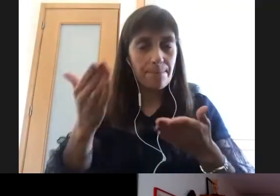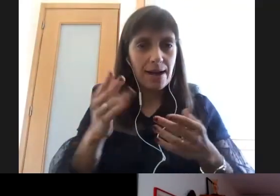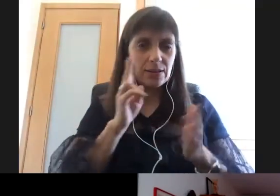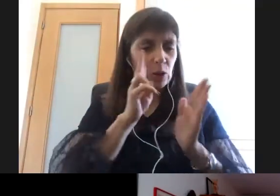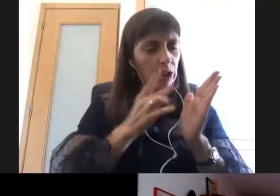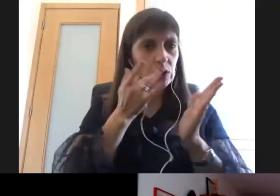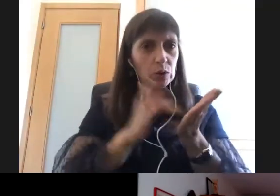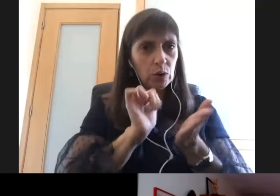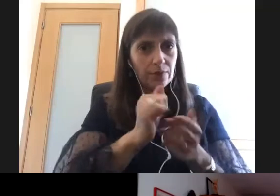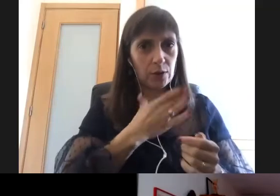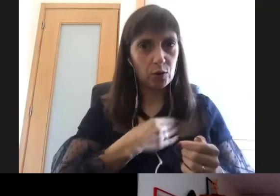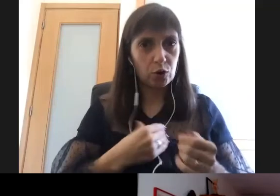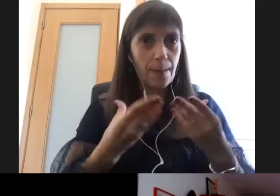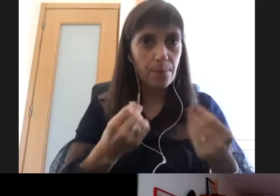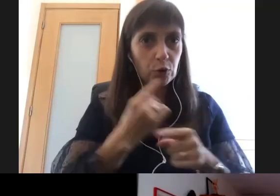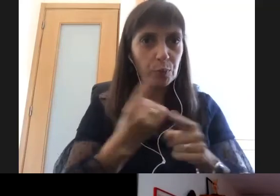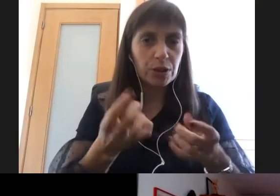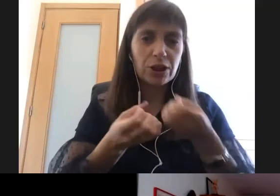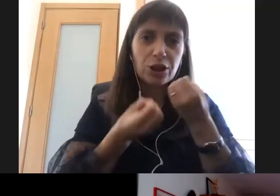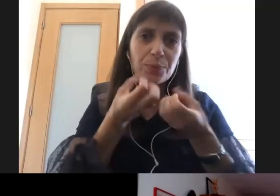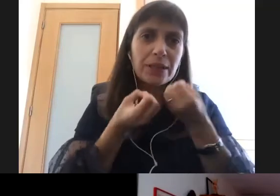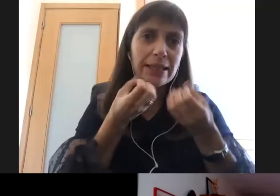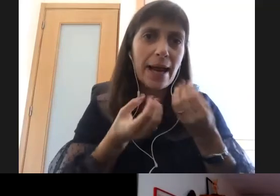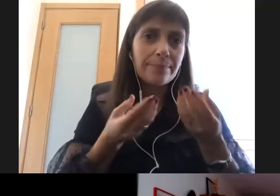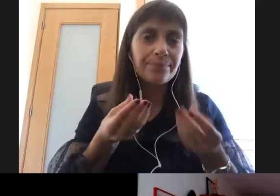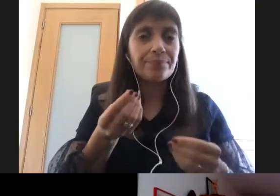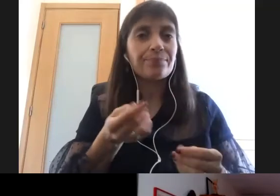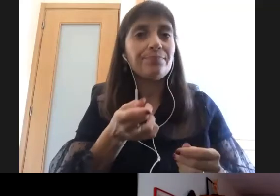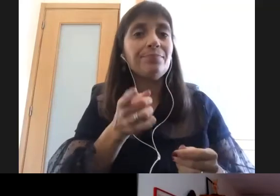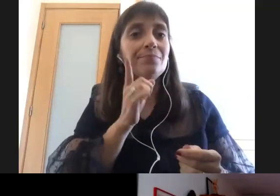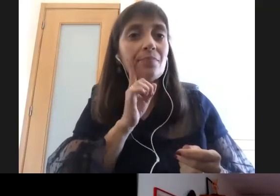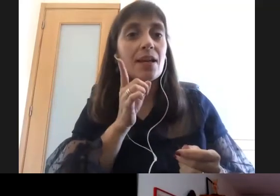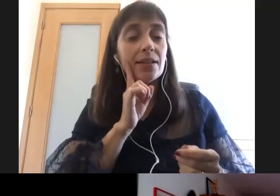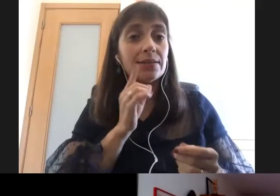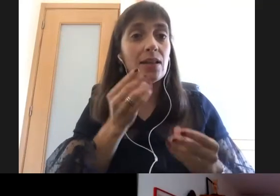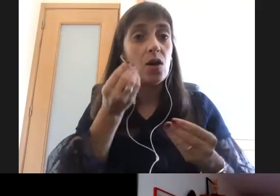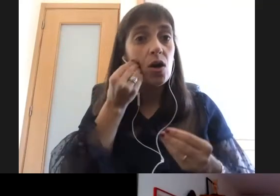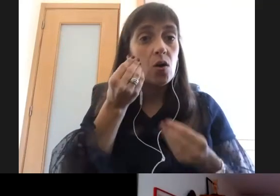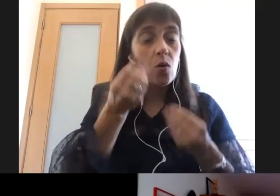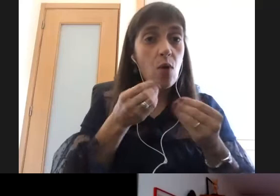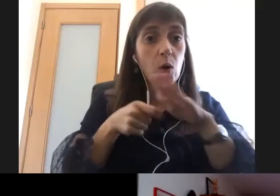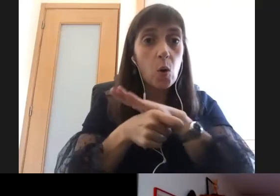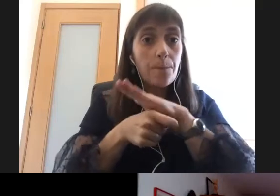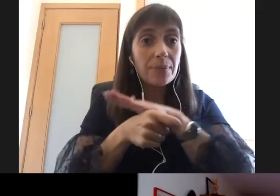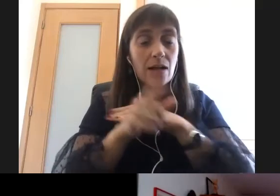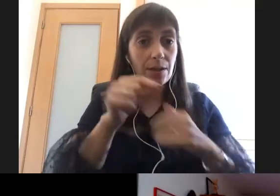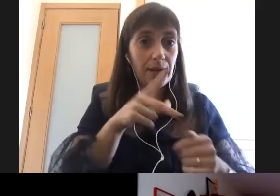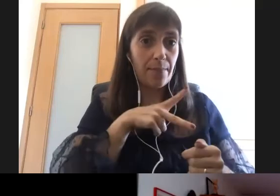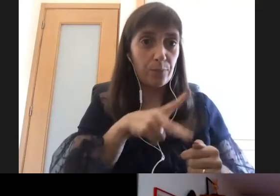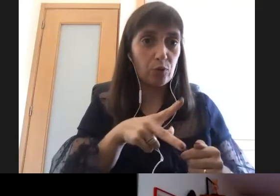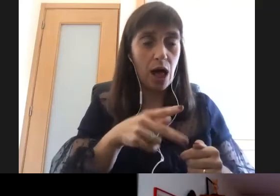Eu gostei muito, porque ela explica, curiosamente, a própria corrupção em Portugal, ou pelo menos a ideia.